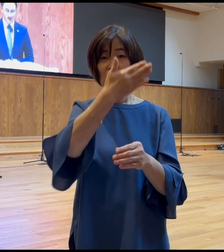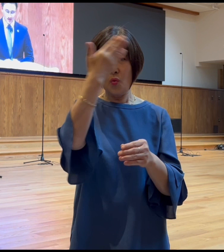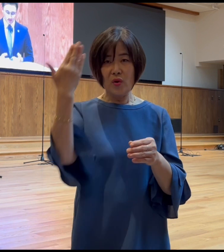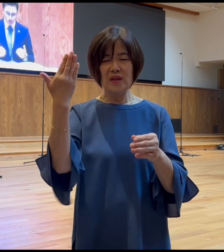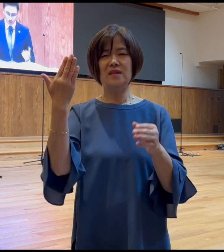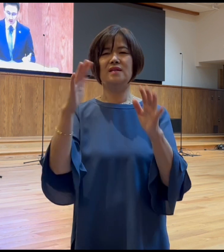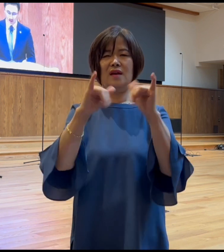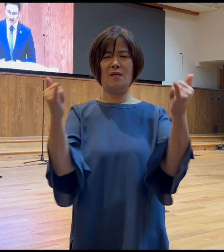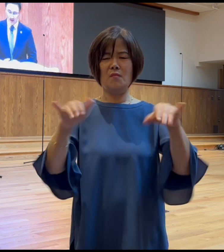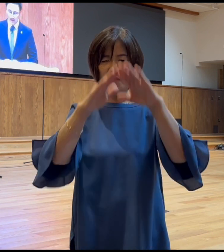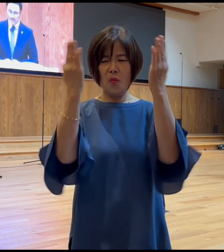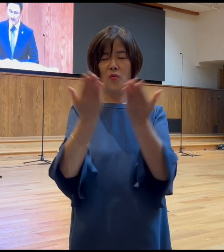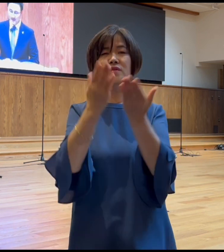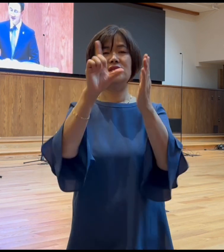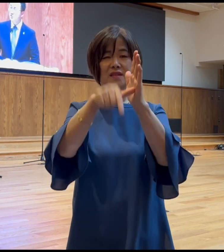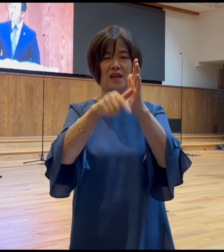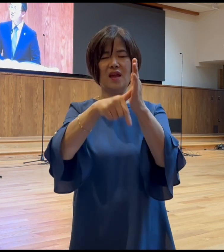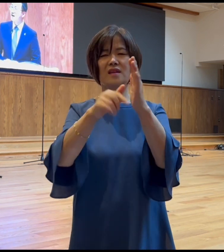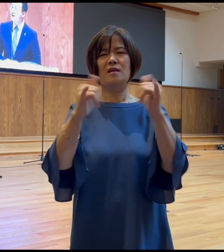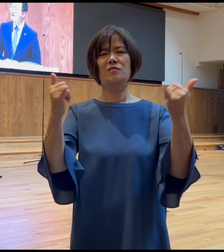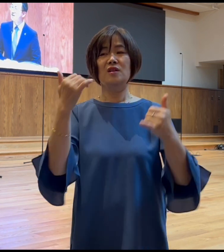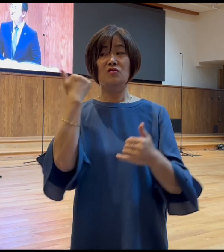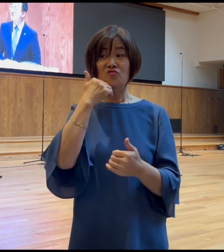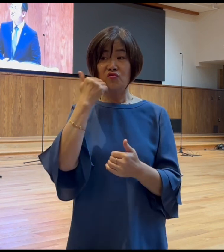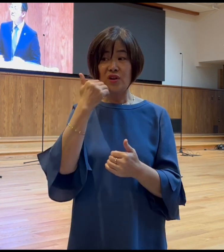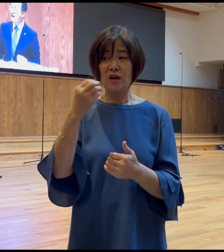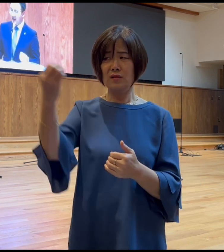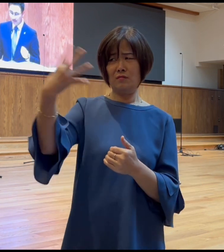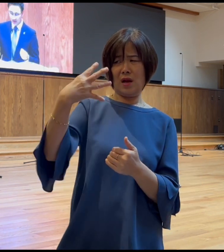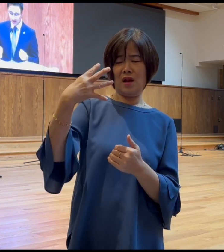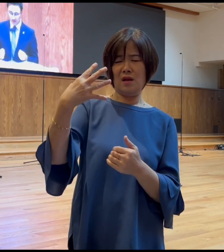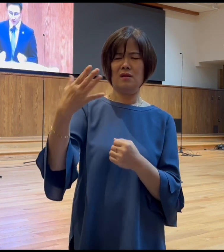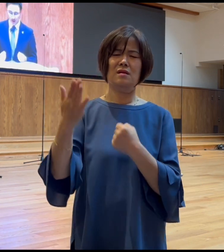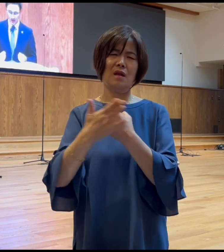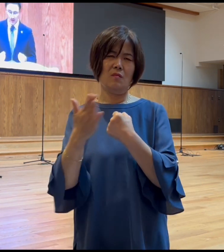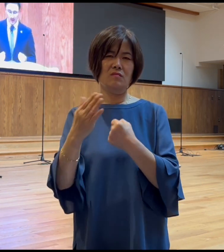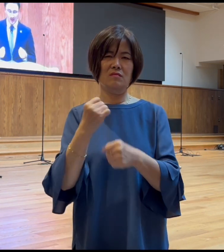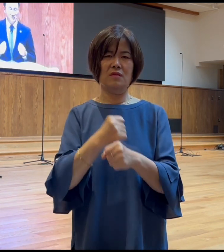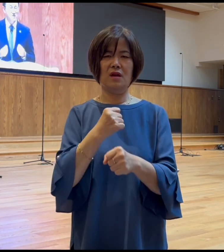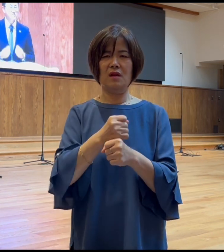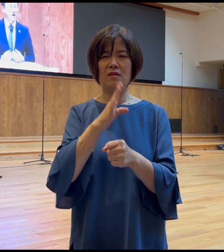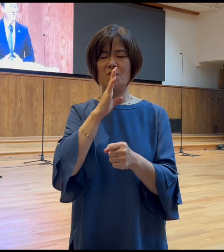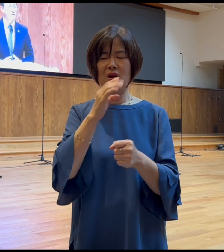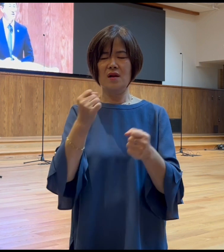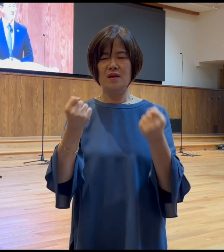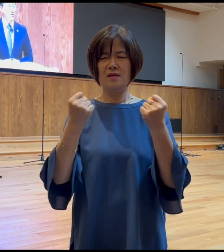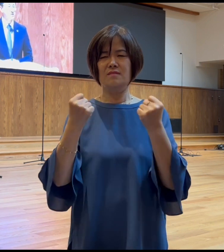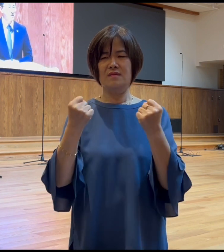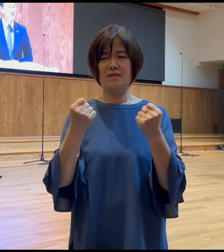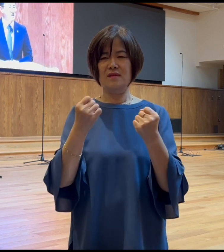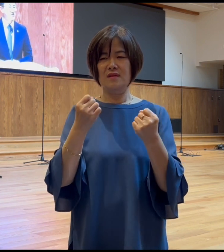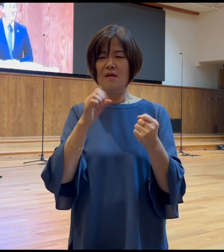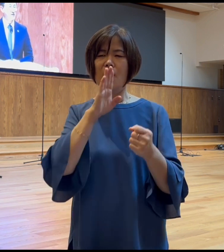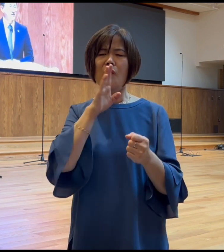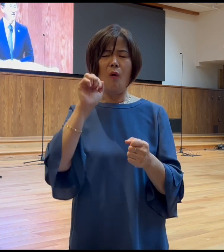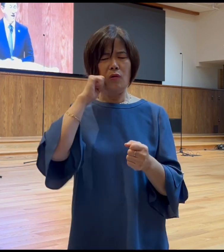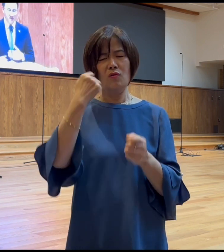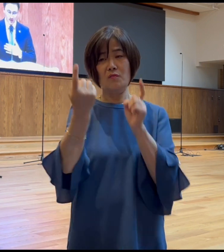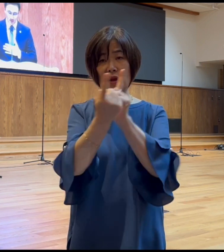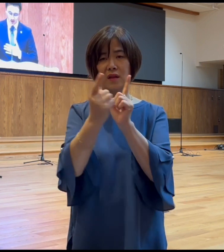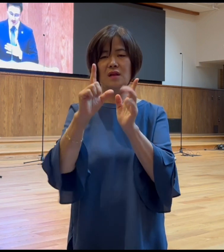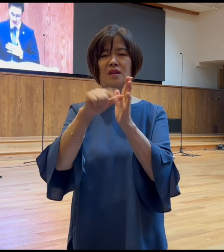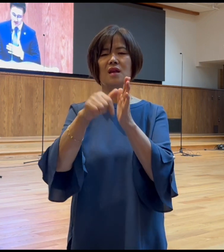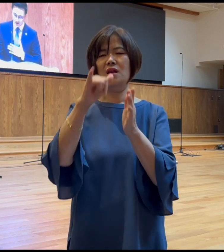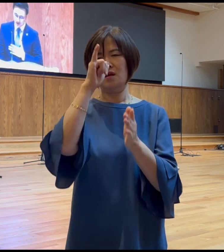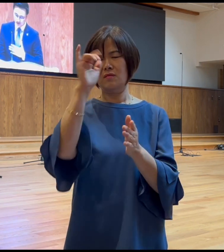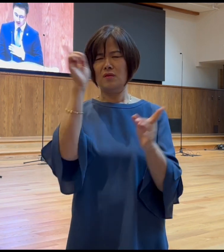살아가는 모든 세대가 사실 누군가가 던진 말 한마디 때문에 힘든 마음을 겪는 일들이 있습니다.